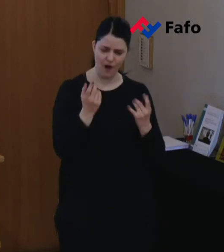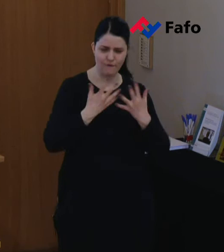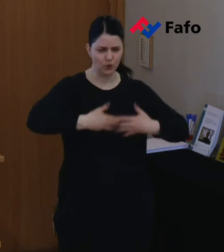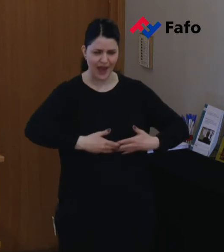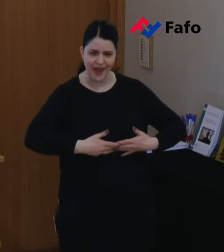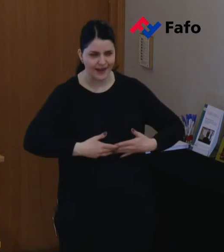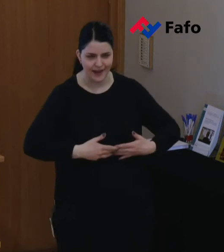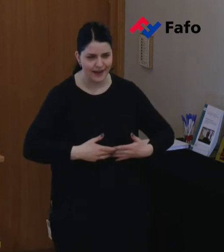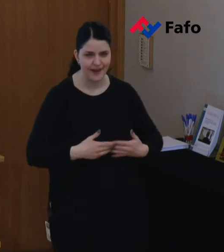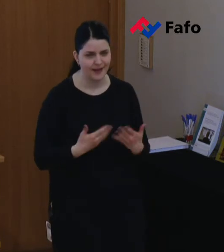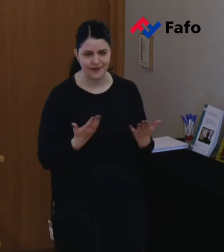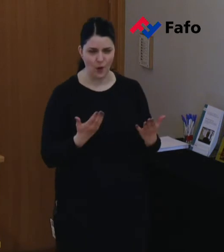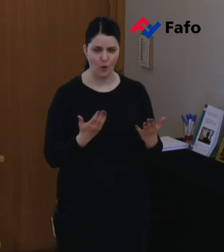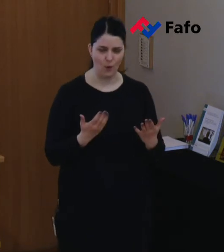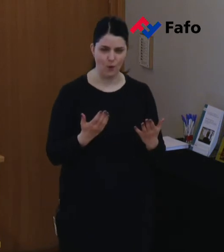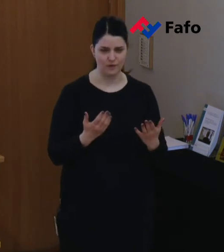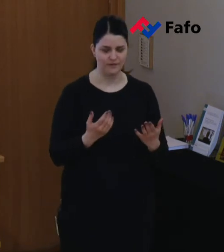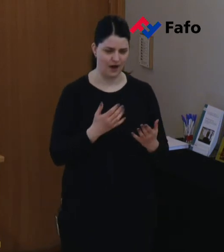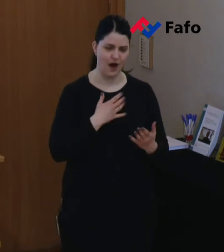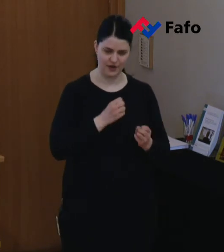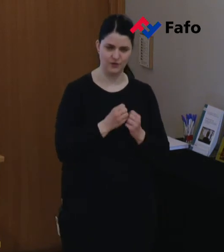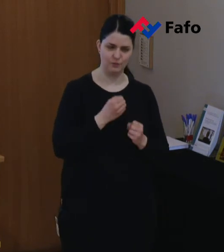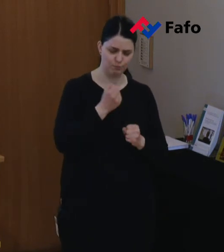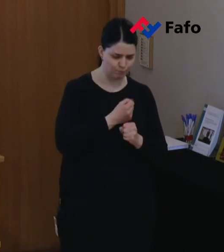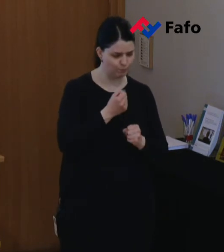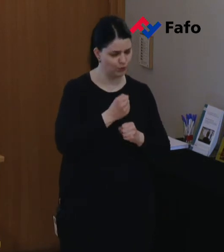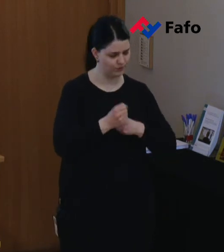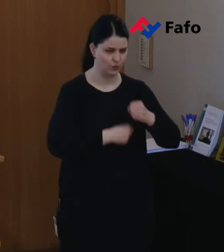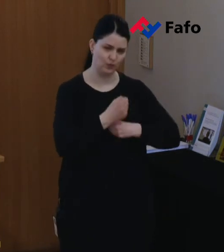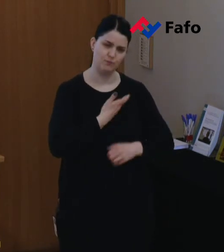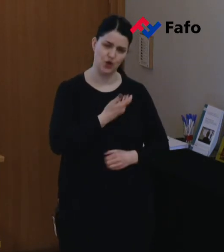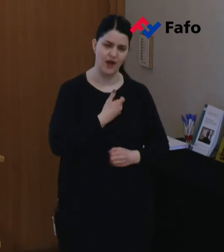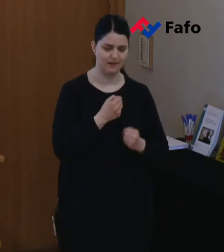og vi har gjort et betydelig utviklingsarbeid.